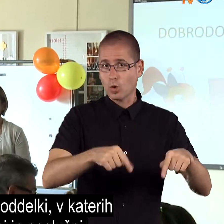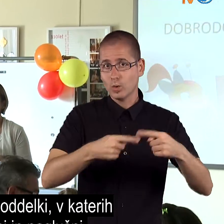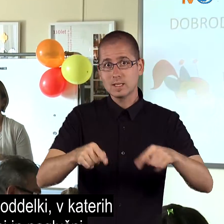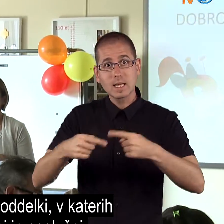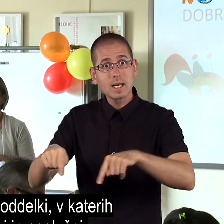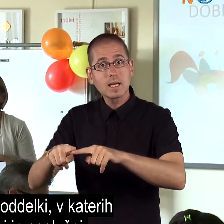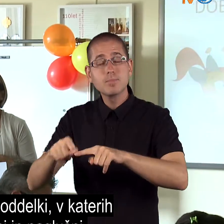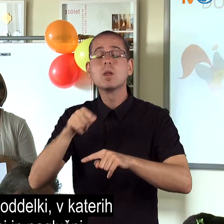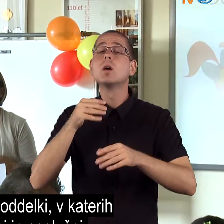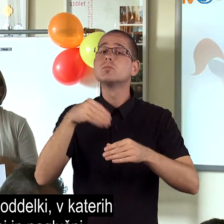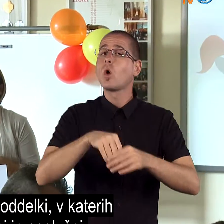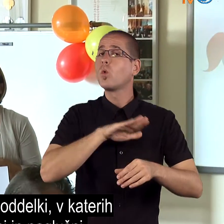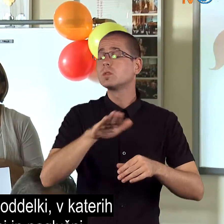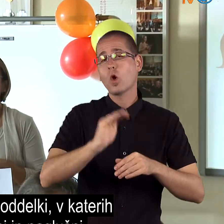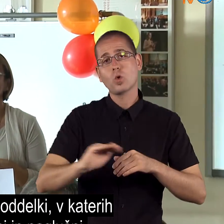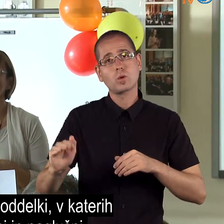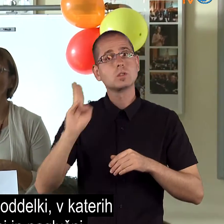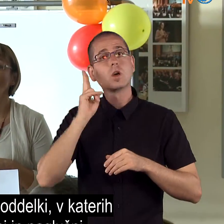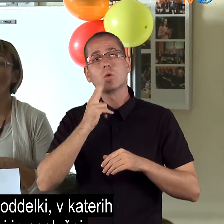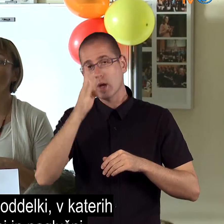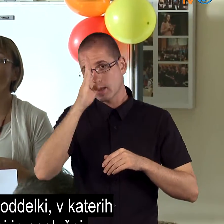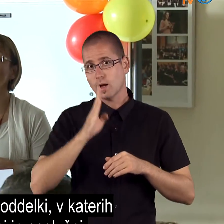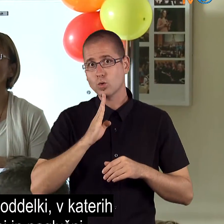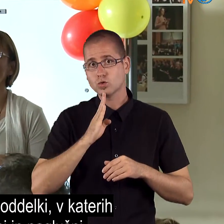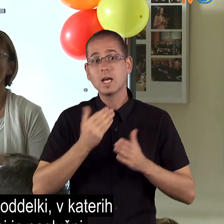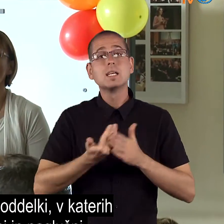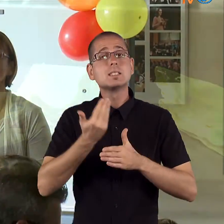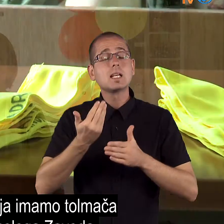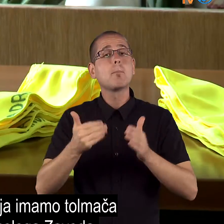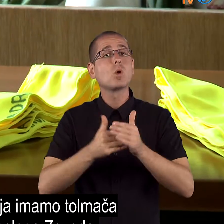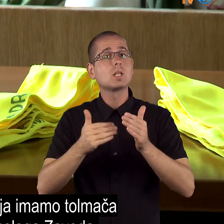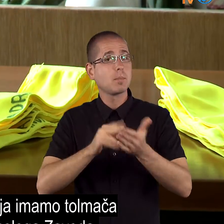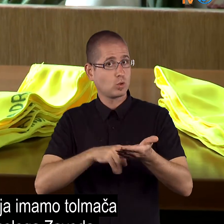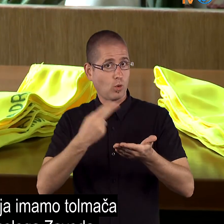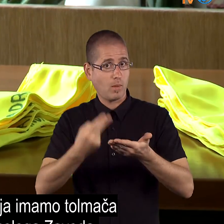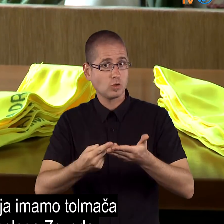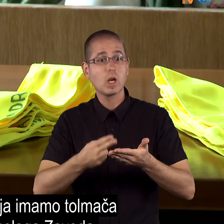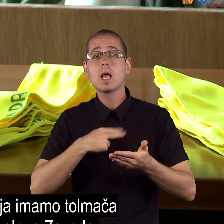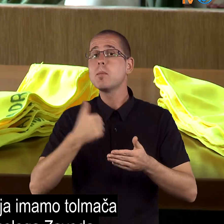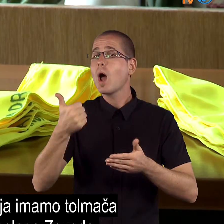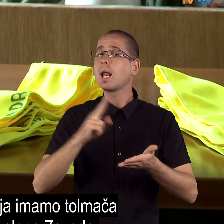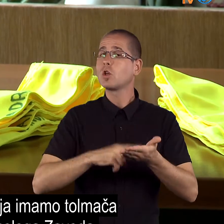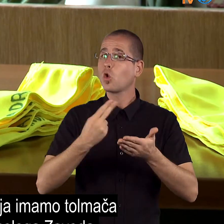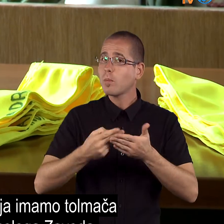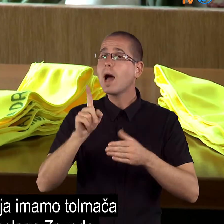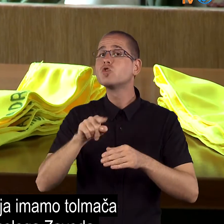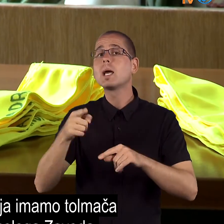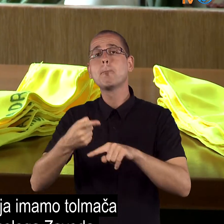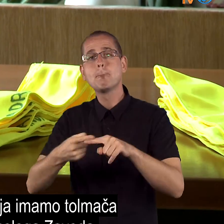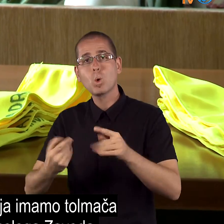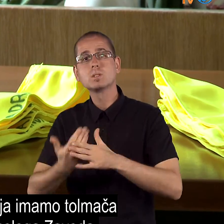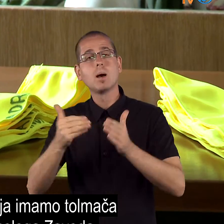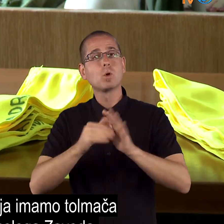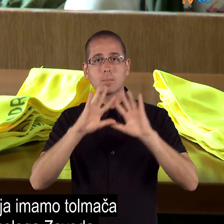so vsi otroci gluhi in naglušni. Za potrebe tolmačenja imamo tolmača in pol, za potrebe